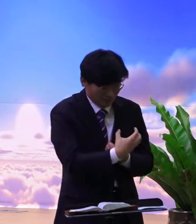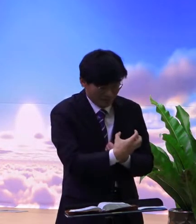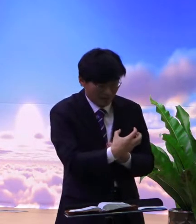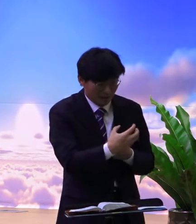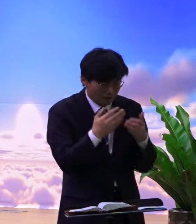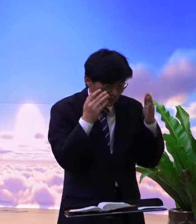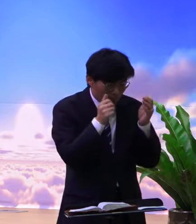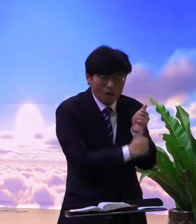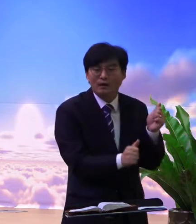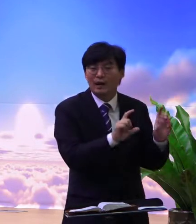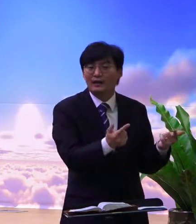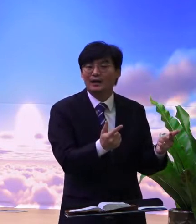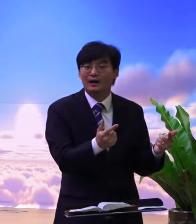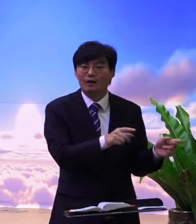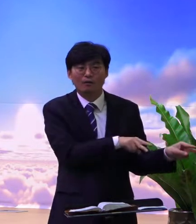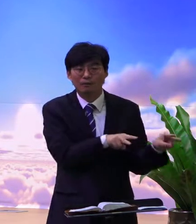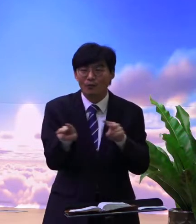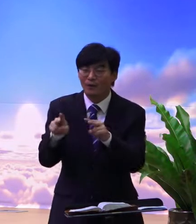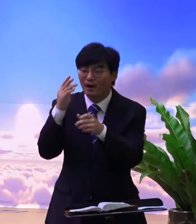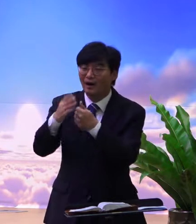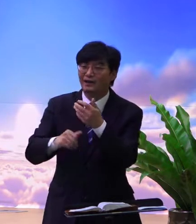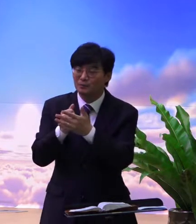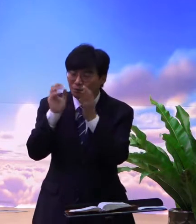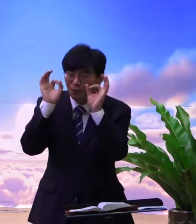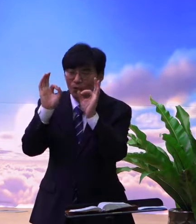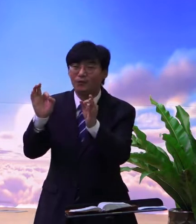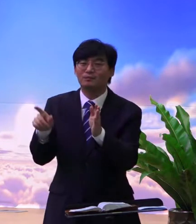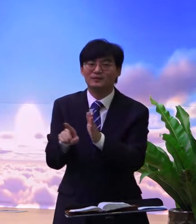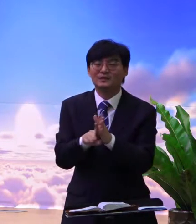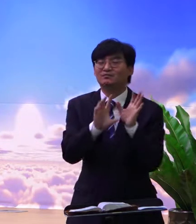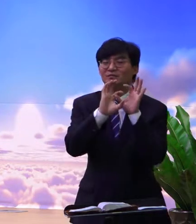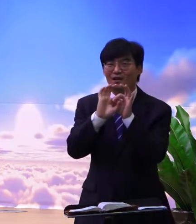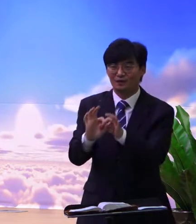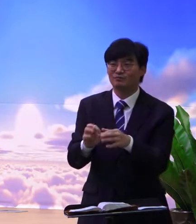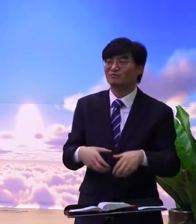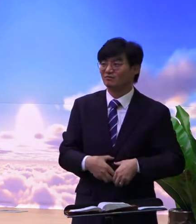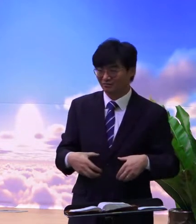이끄시는 하나님을 바라본 놀라운 믿음입니다.